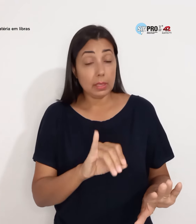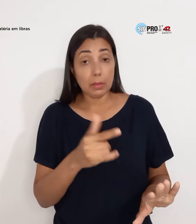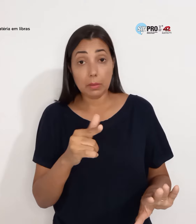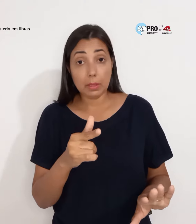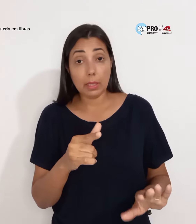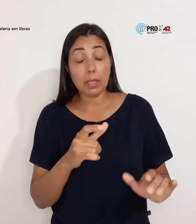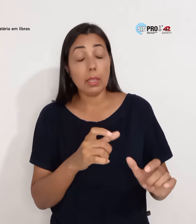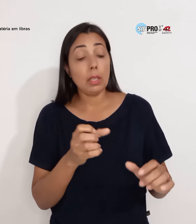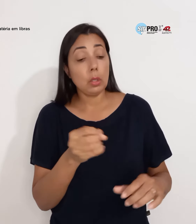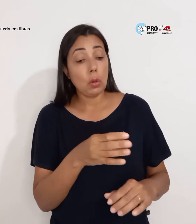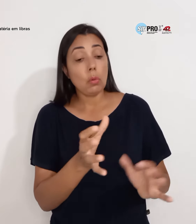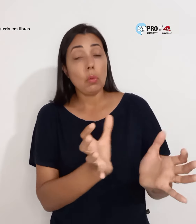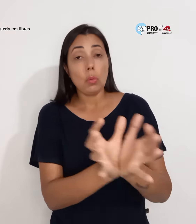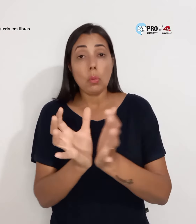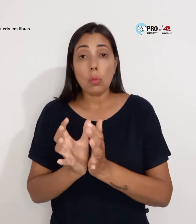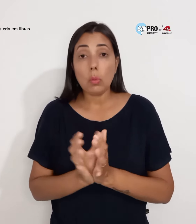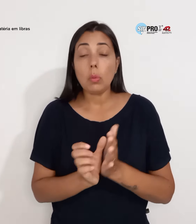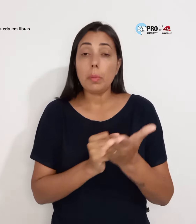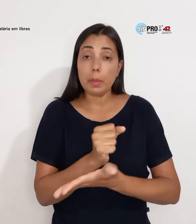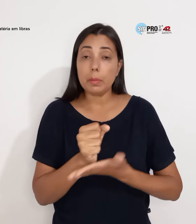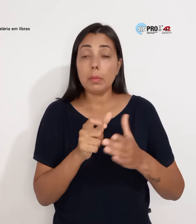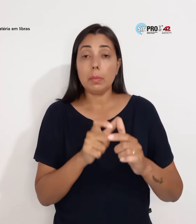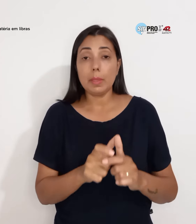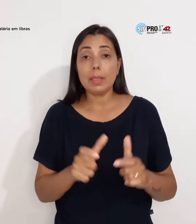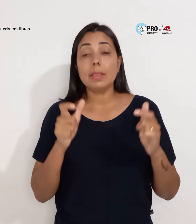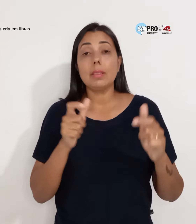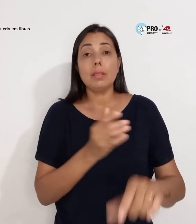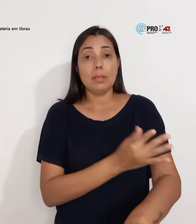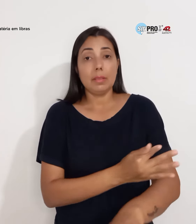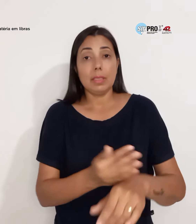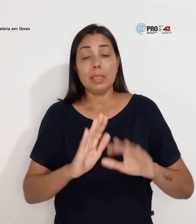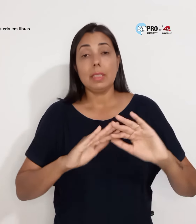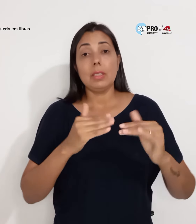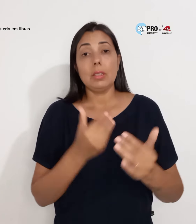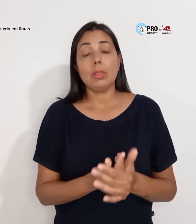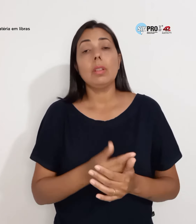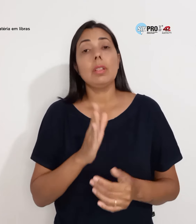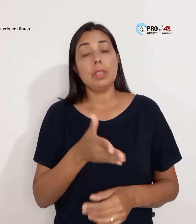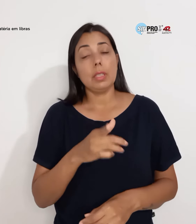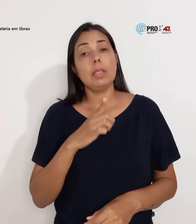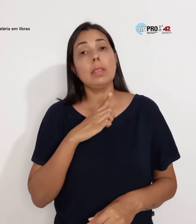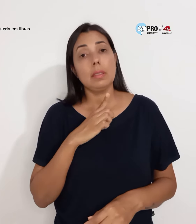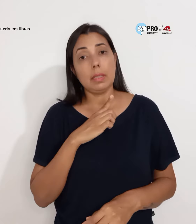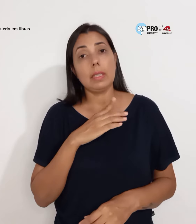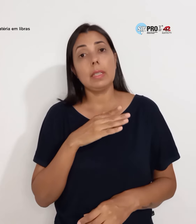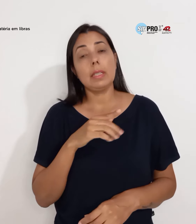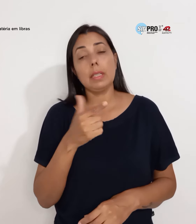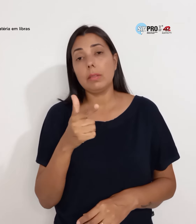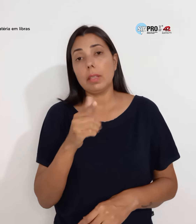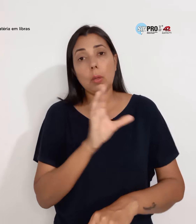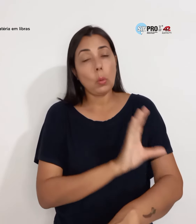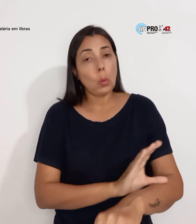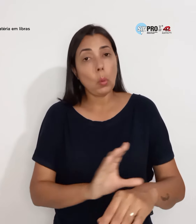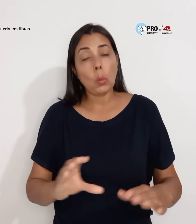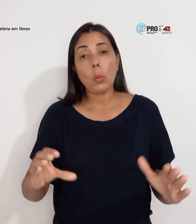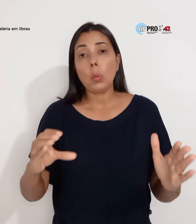novas unidades, basicamente sem ampliação física das escolas existentes e sem concurso público